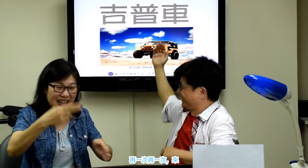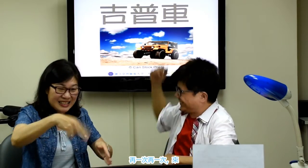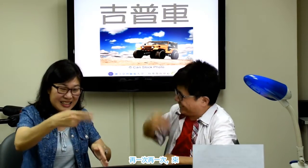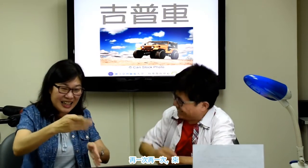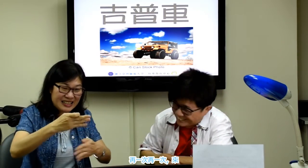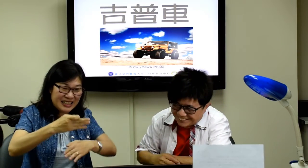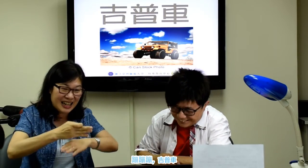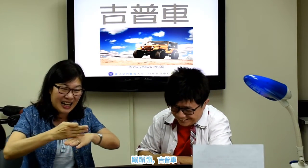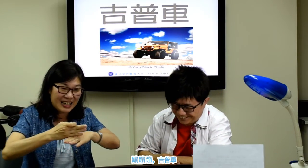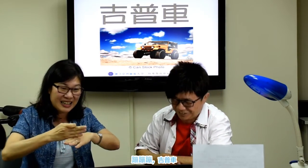再一次来，